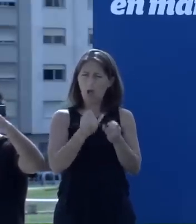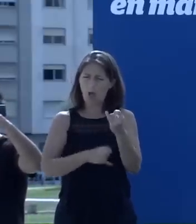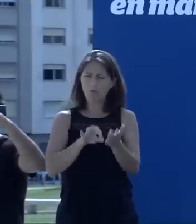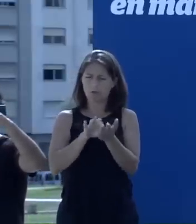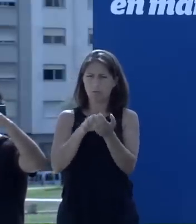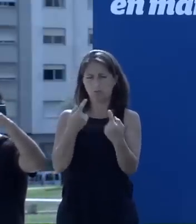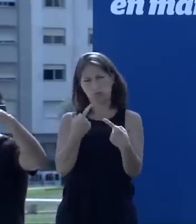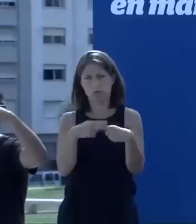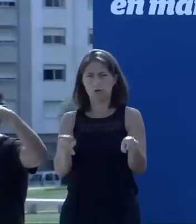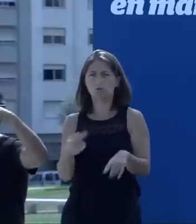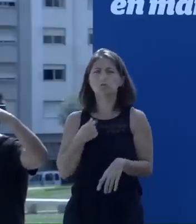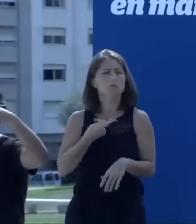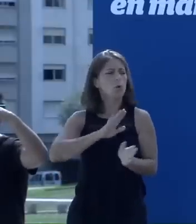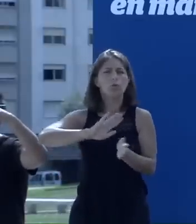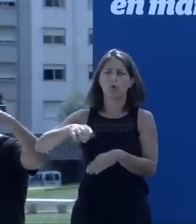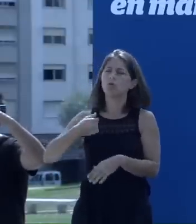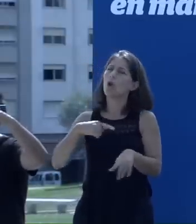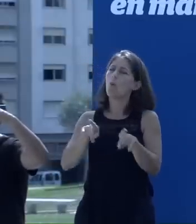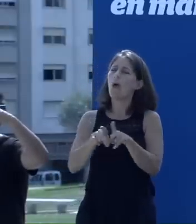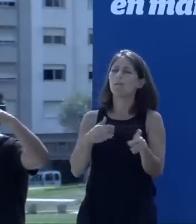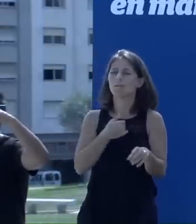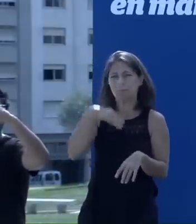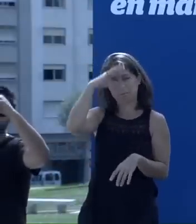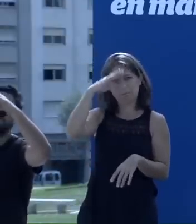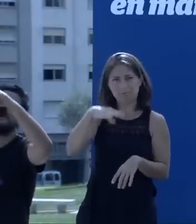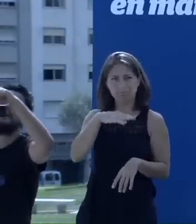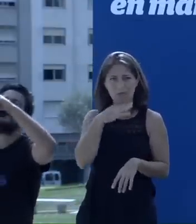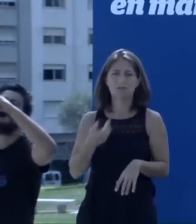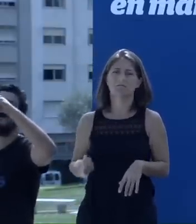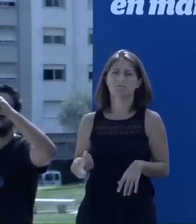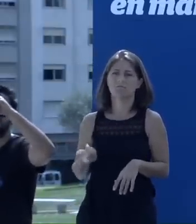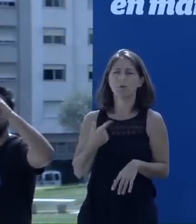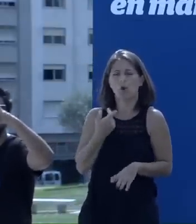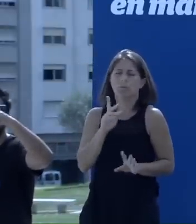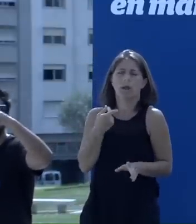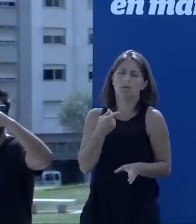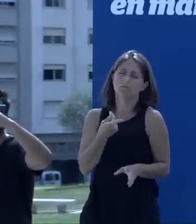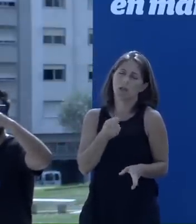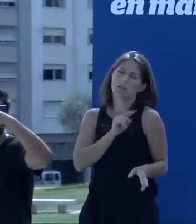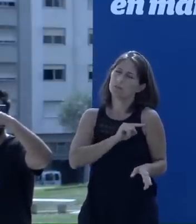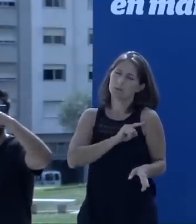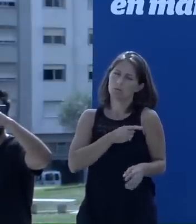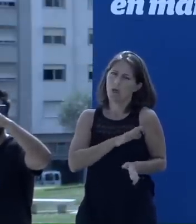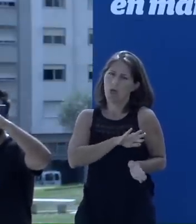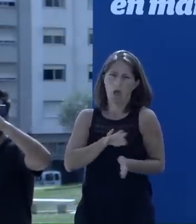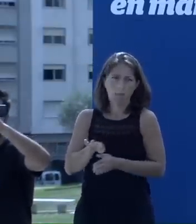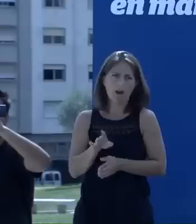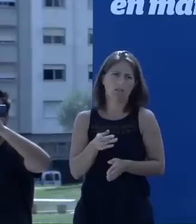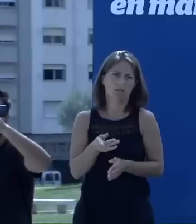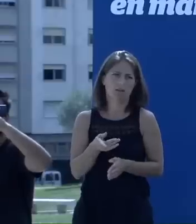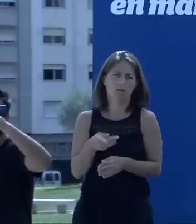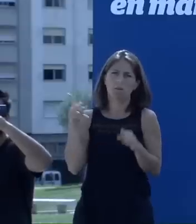Por último, quero falar tamén como pai de dúas nenas, non quero caer en sentimentalismo, tampouco facer